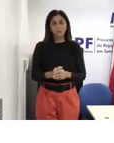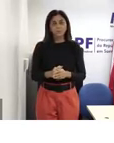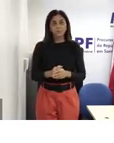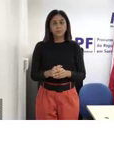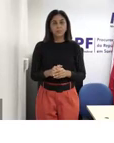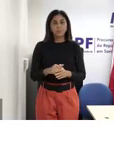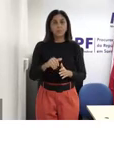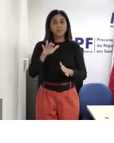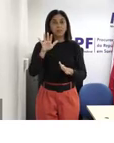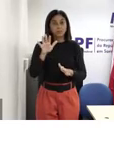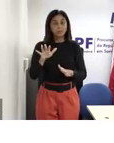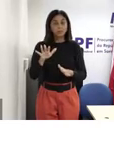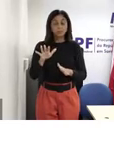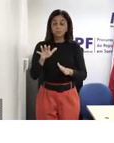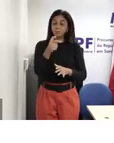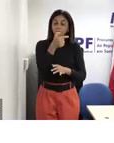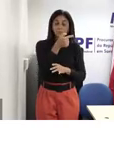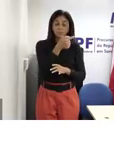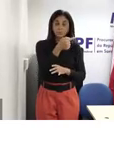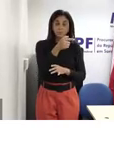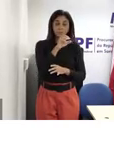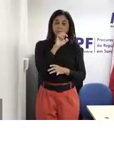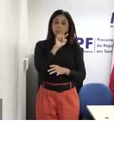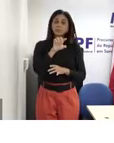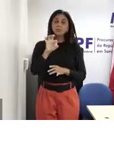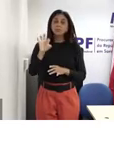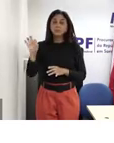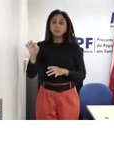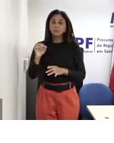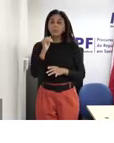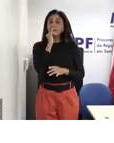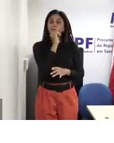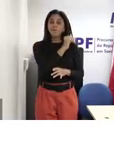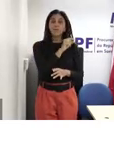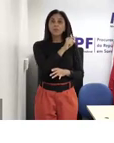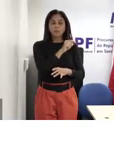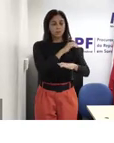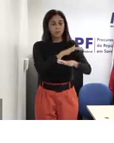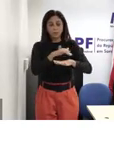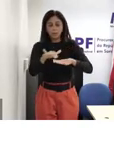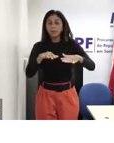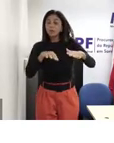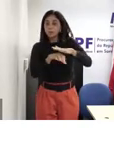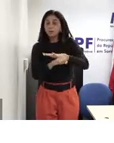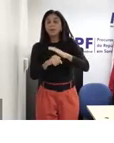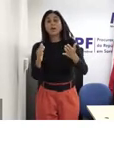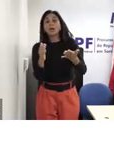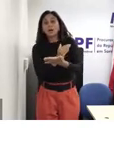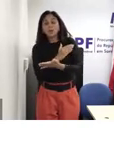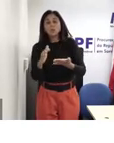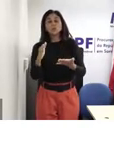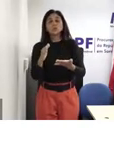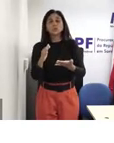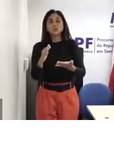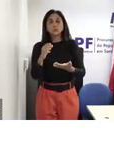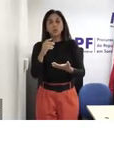70.000 foram só denúncias envolv violência ou exploração sexual quando coloca também crimes de ódio são mais de